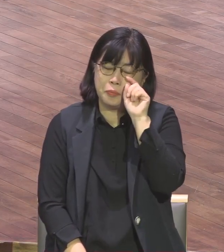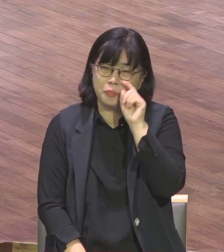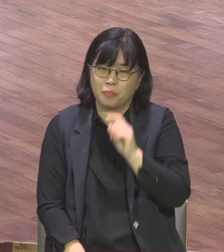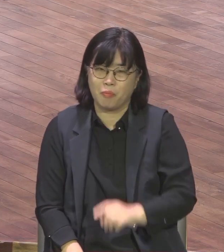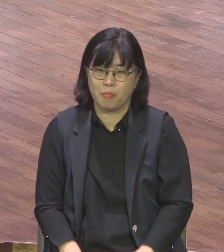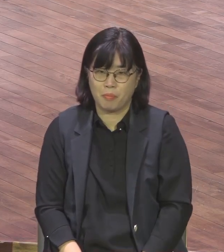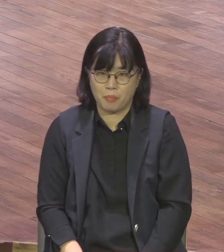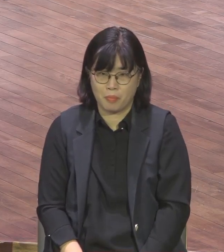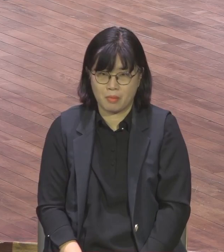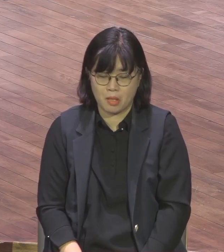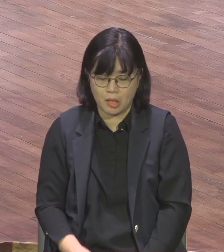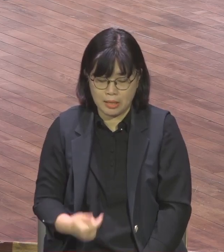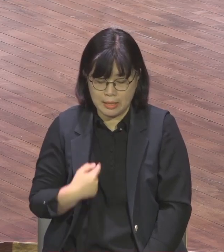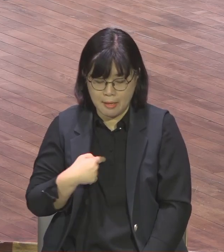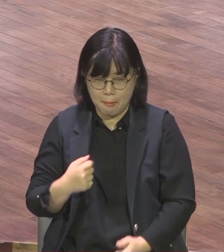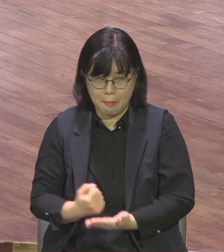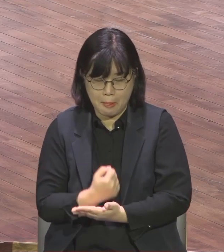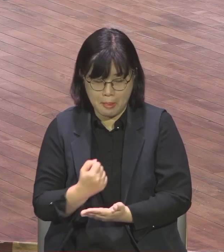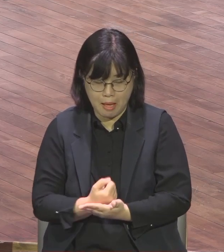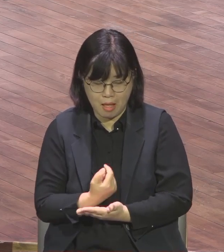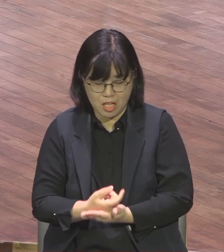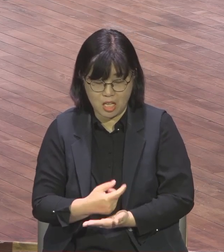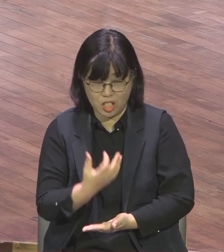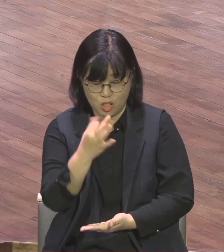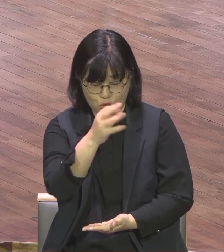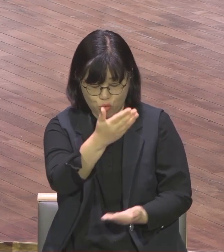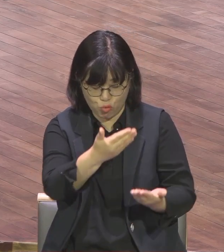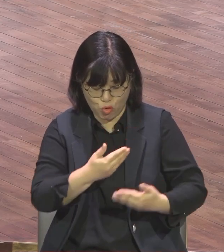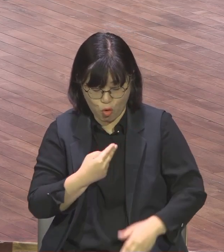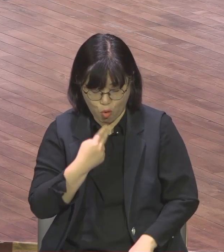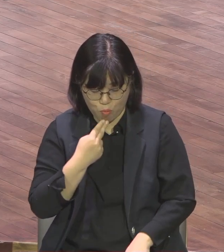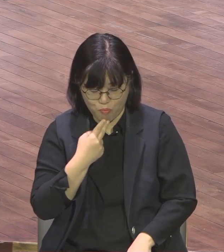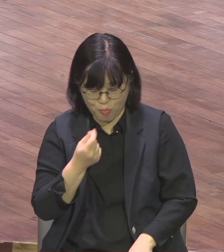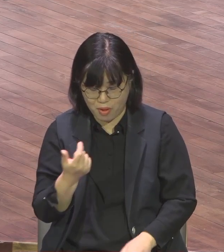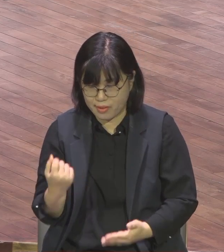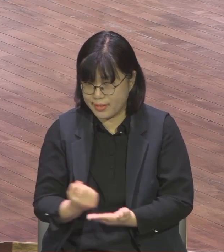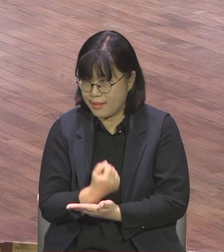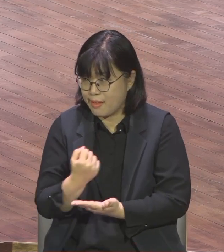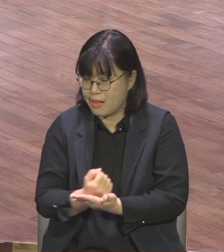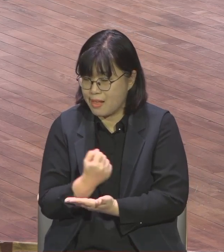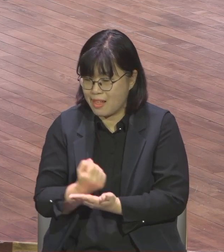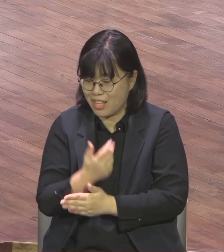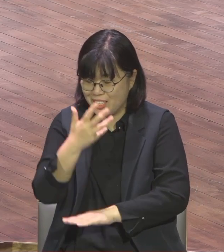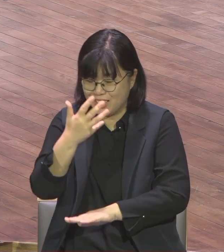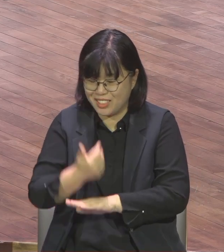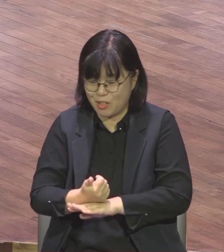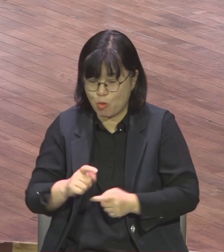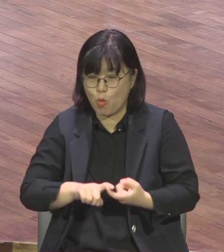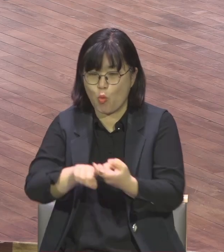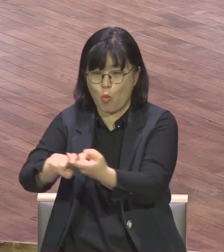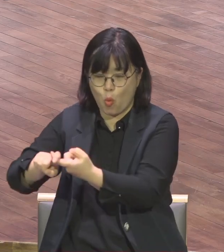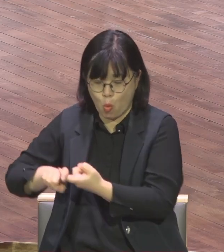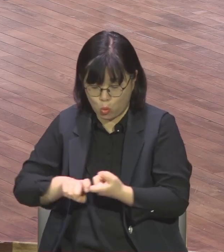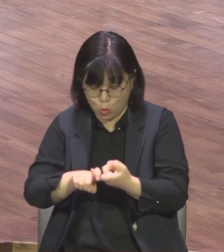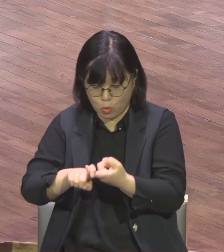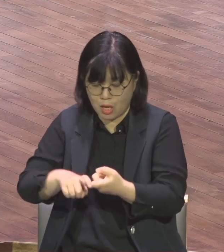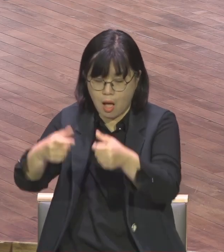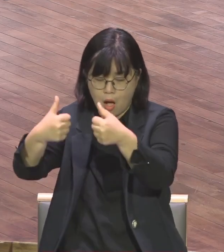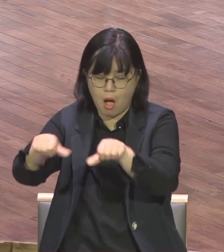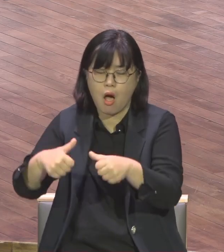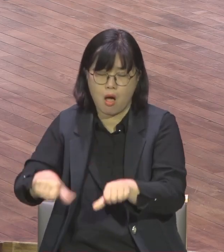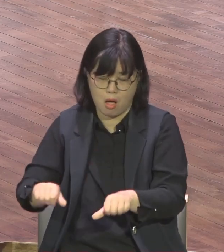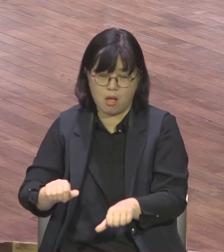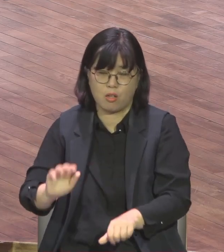공동체를 심지어 분열시키려고 자꾸 잘라내고 자꾸 부정적인 말을 해가지고 이 전체 분위기를